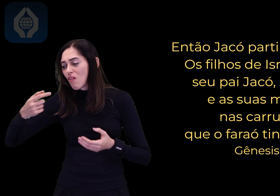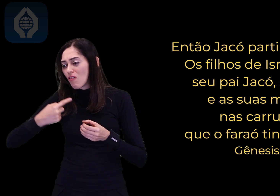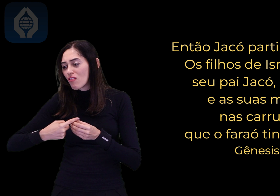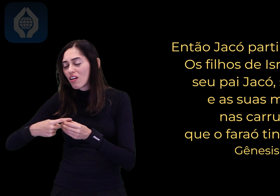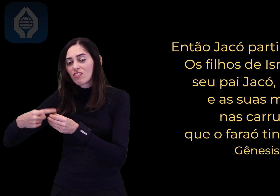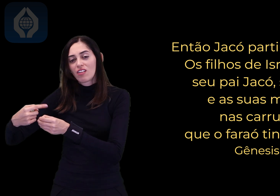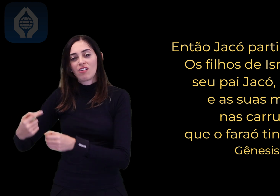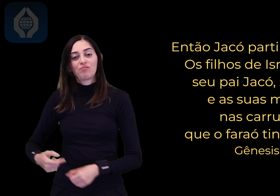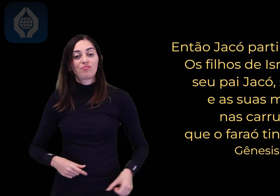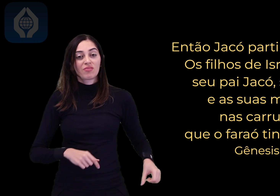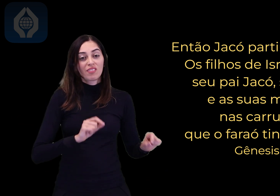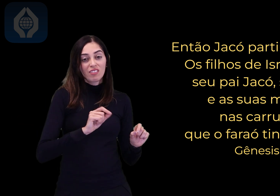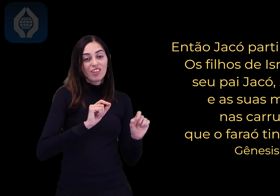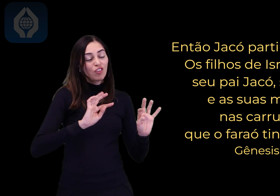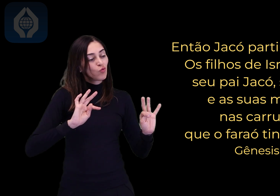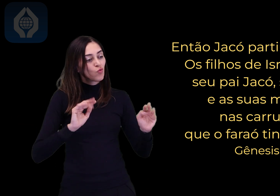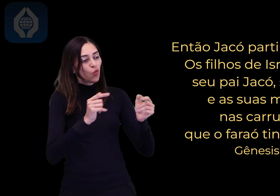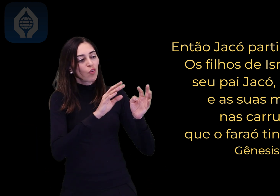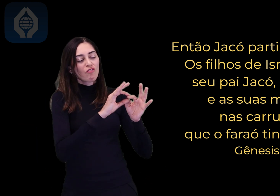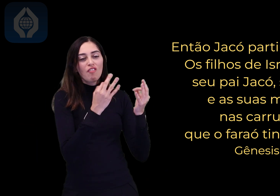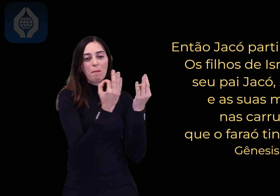mulheres, nas carruagens que Faraó tinha enviado.